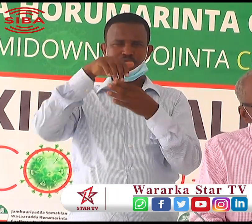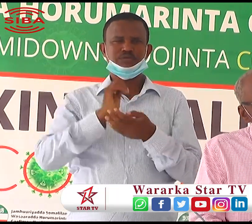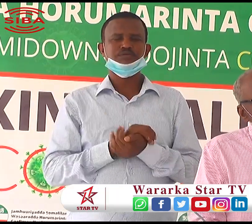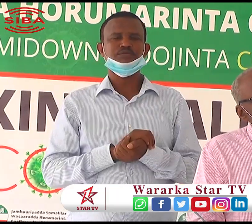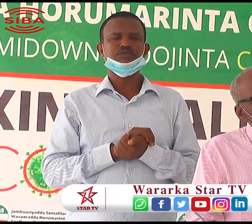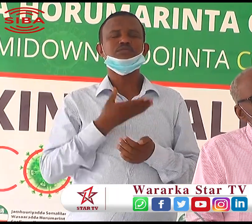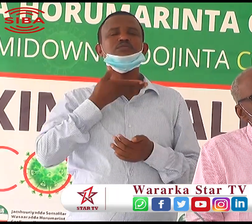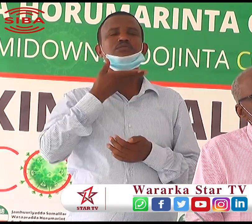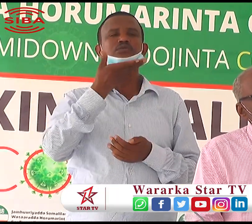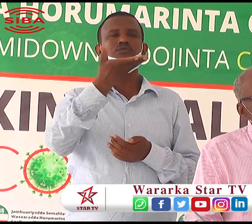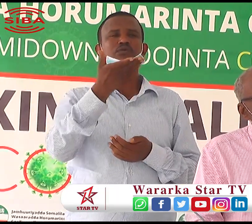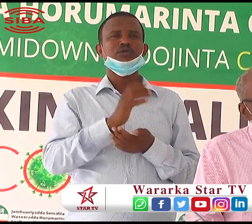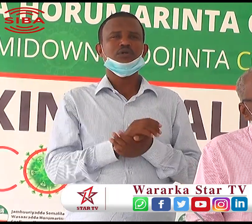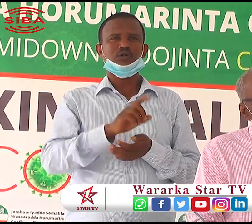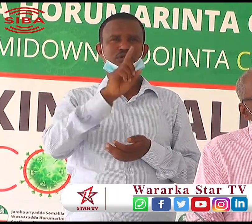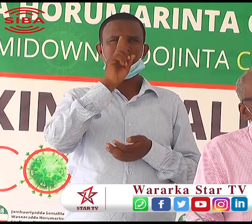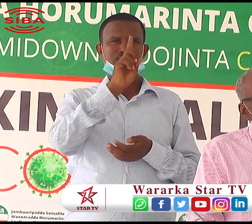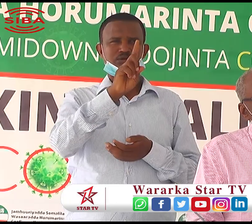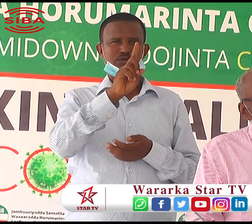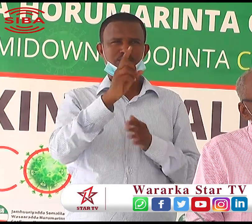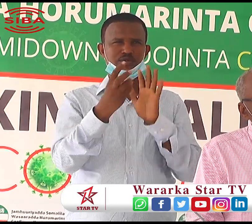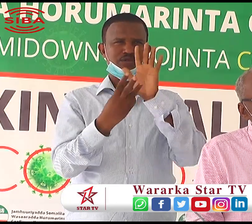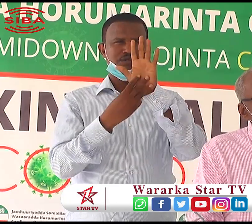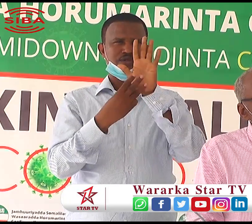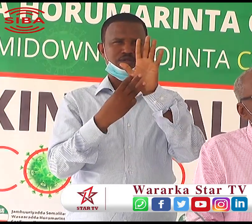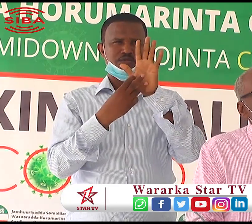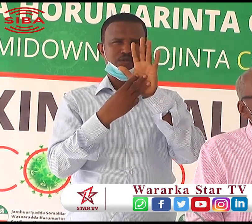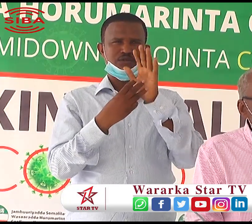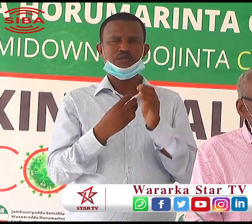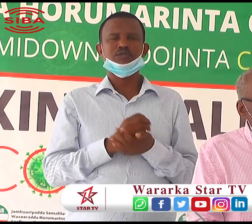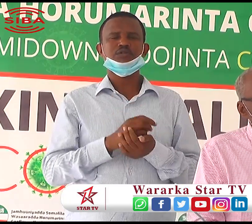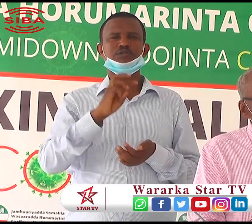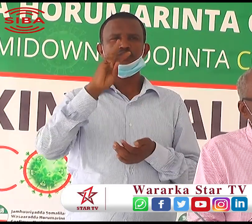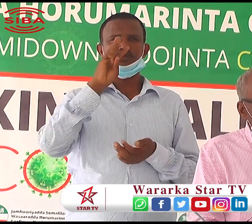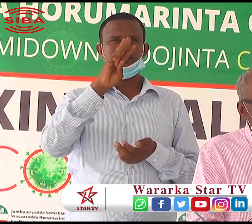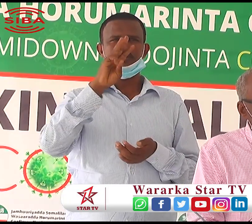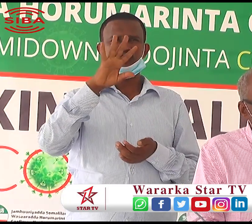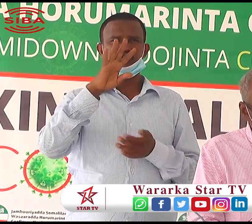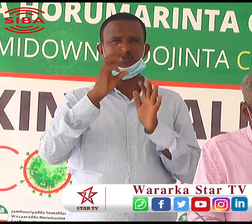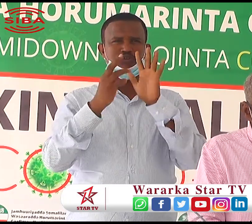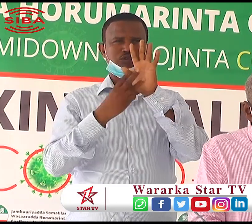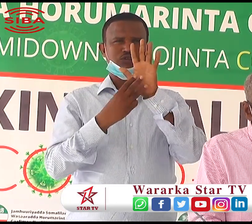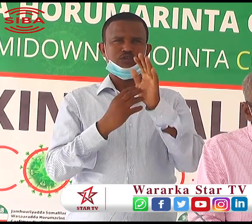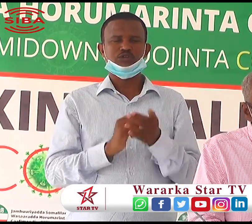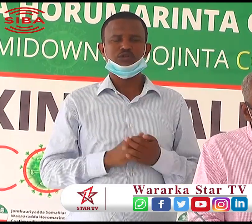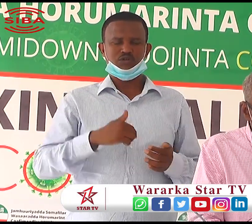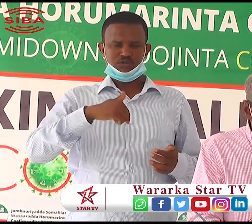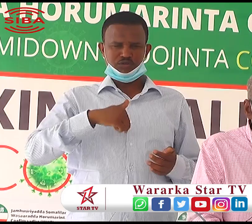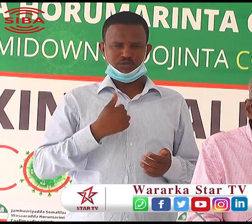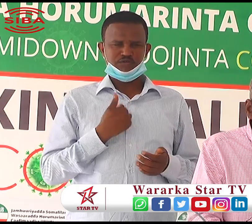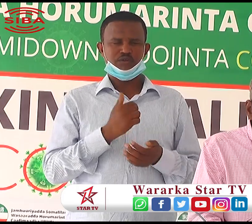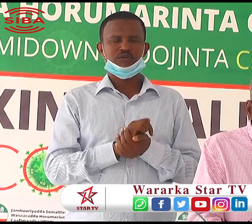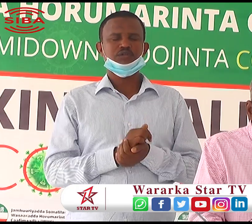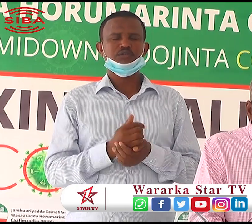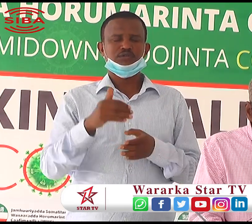waa 1813 qof ayaa ka soo galay goobaha xuduudaha laga soo galo wadanka ee laga soo